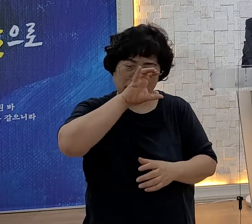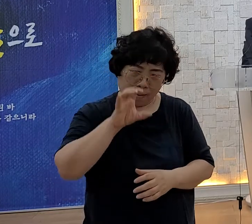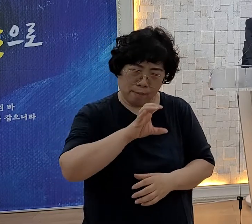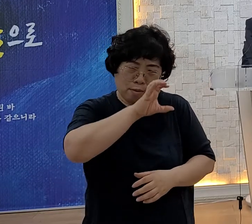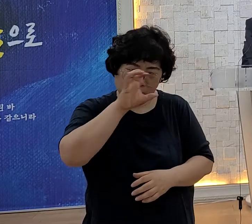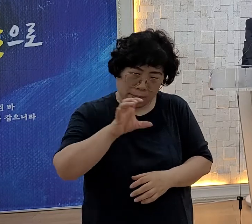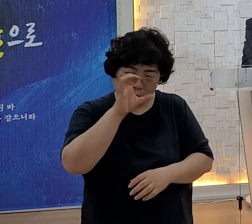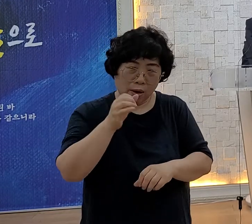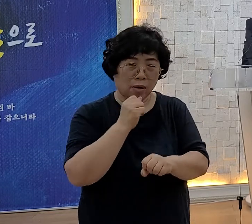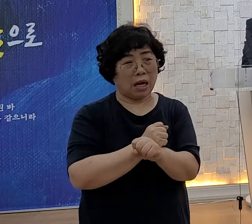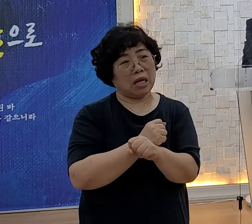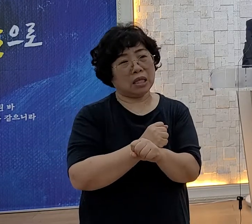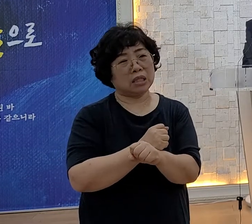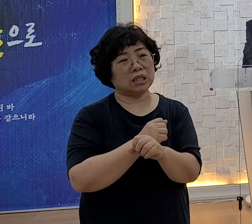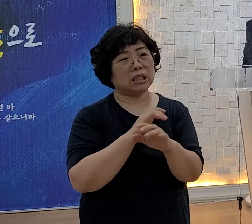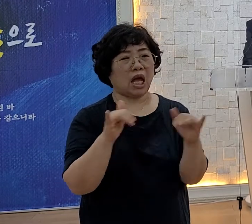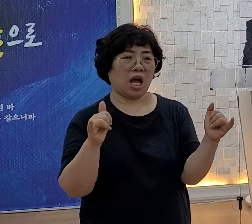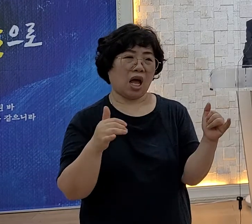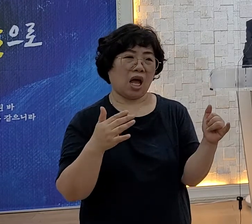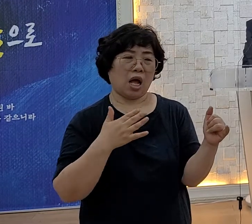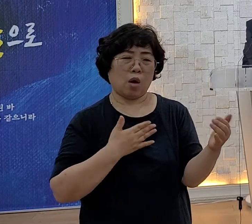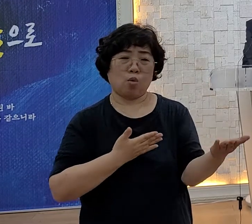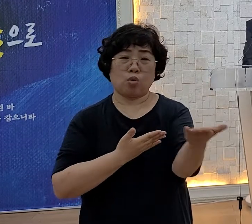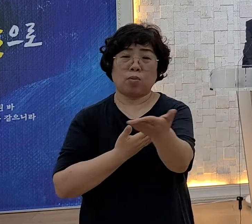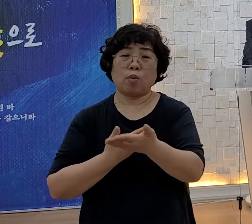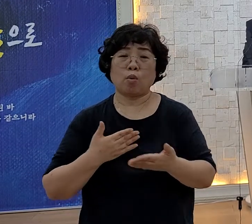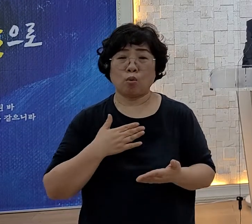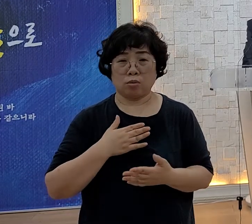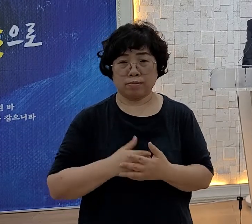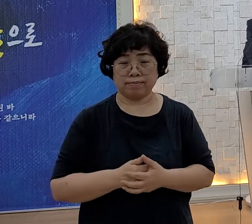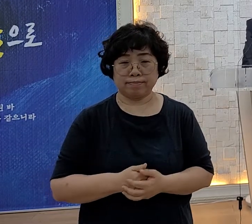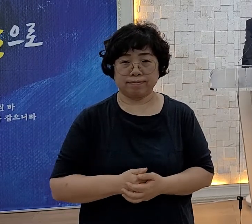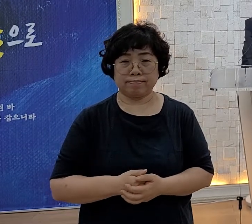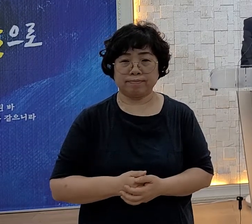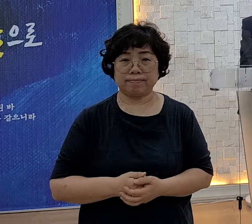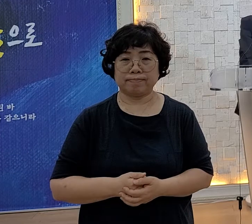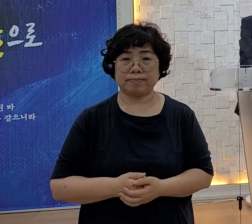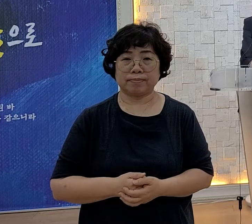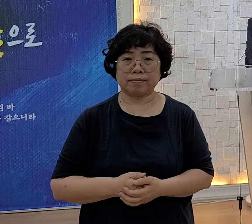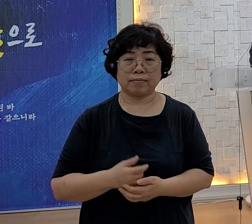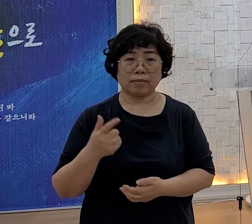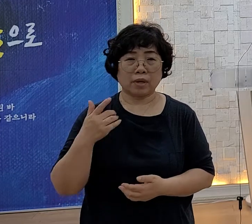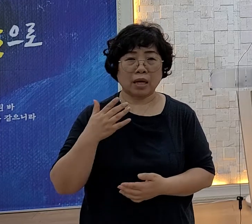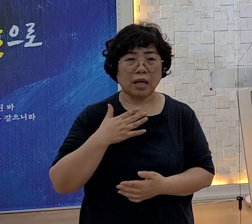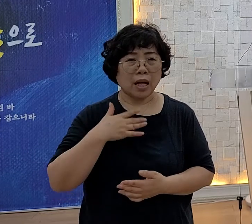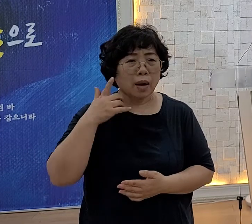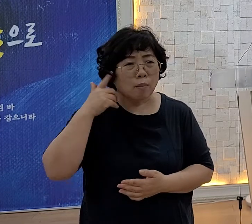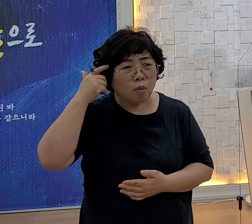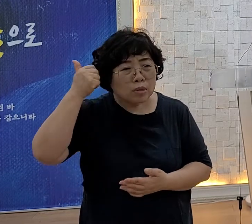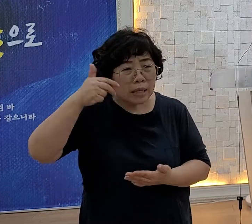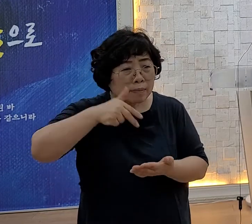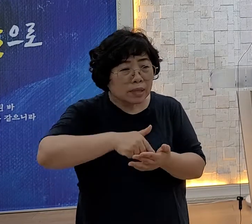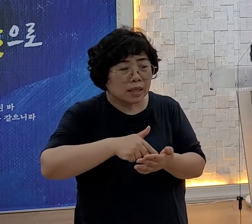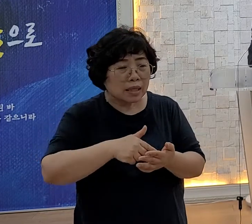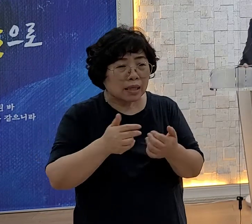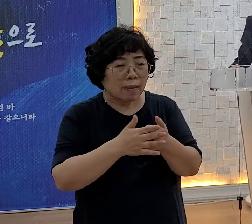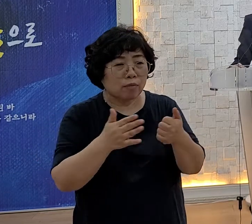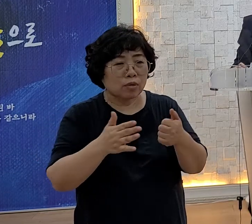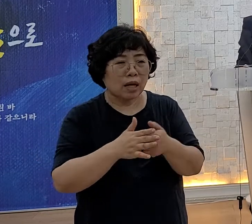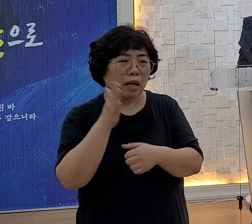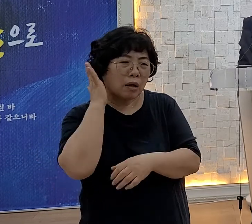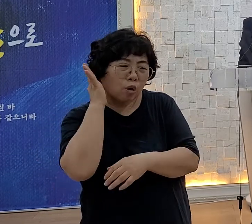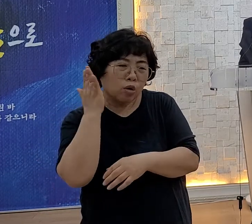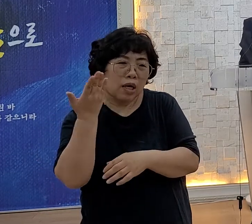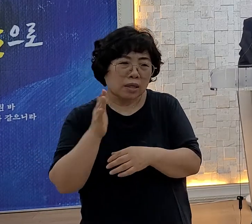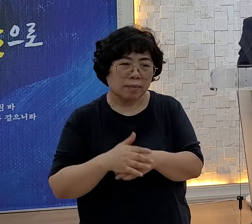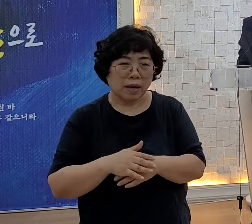여러분? 저는 그래요, 저는. 제가 여러분들에게 지금 목사라서 서 있는 것이지 제가 뭔 제 인생을 강연하라면